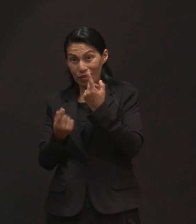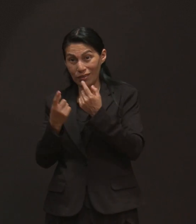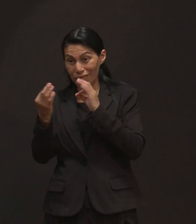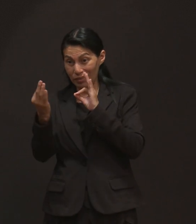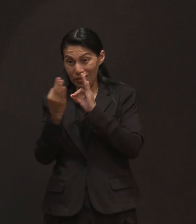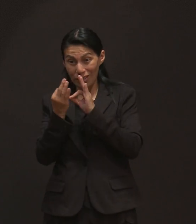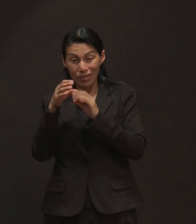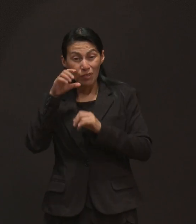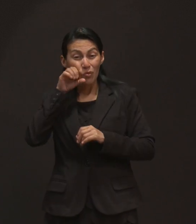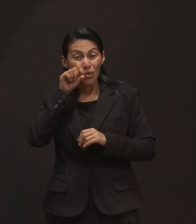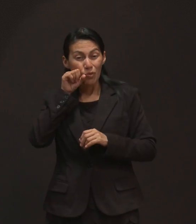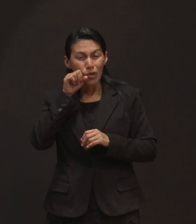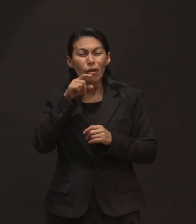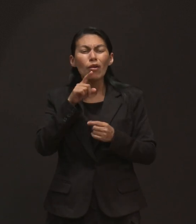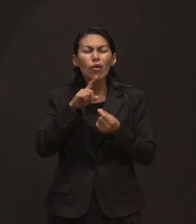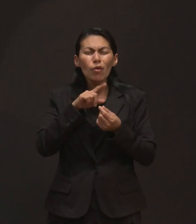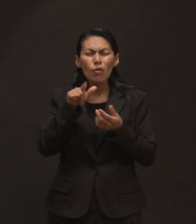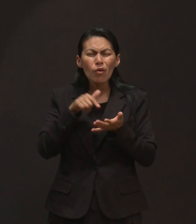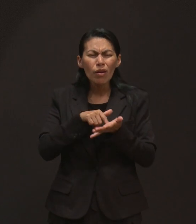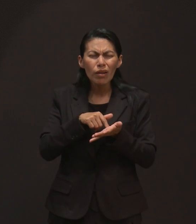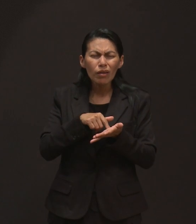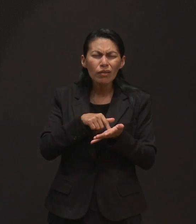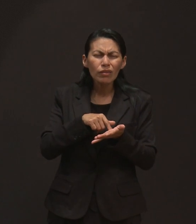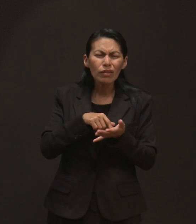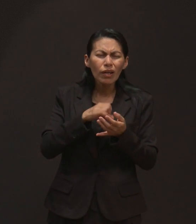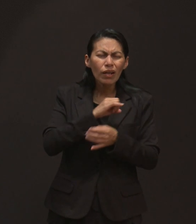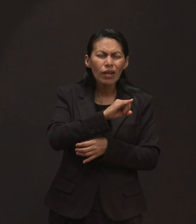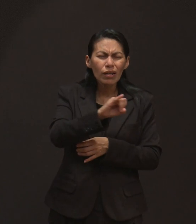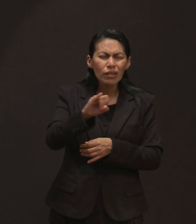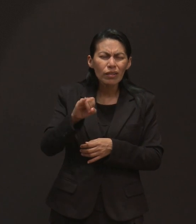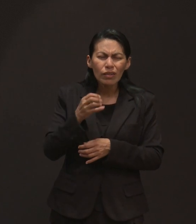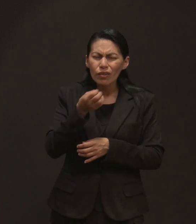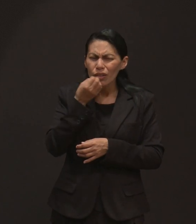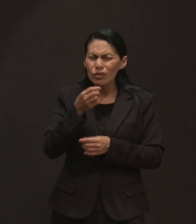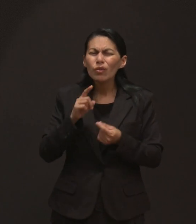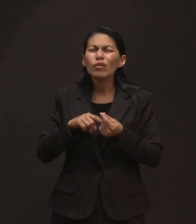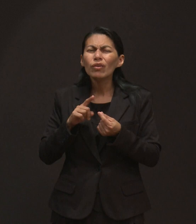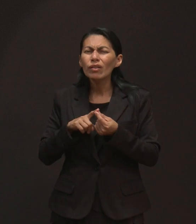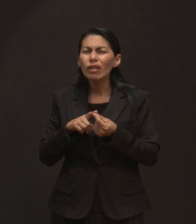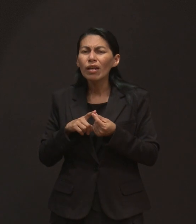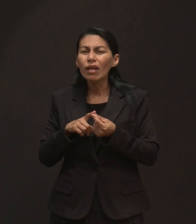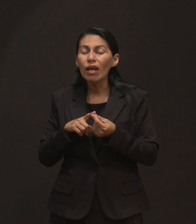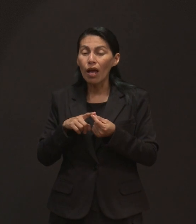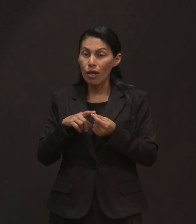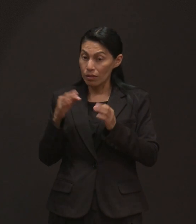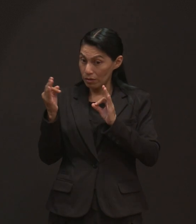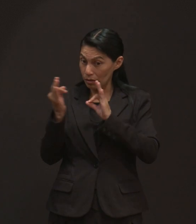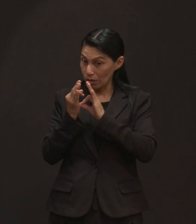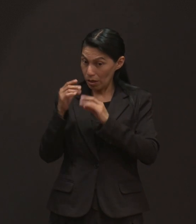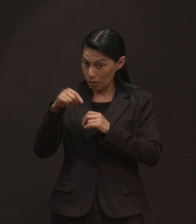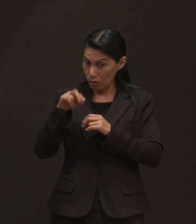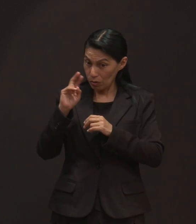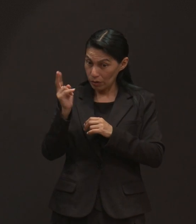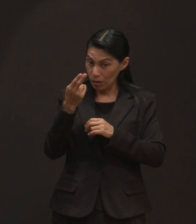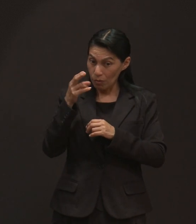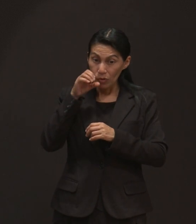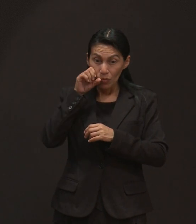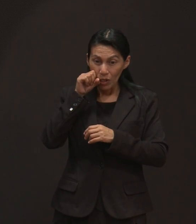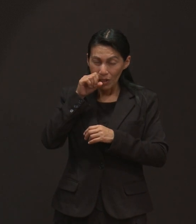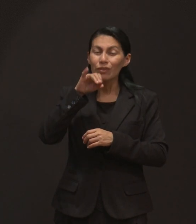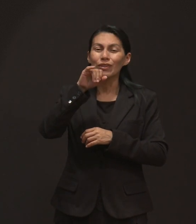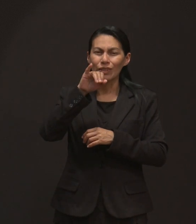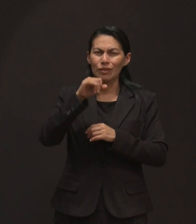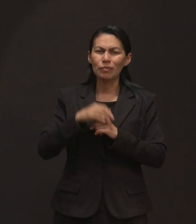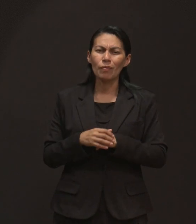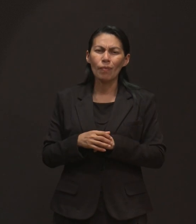están por acá en el área, ¿dónde está ese jardín? ¿Está dentro de la Universidad de Montemorelos? Sí. La Carlota, ¿verdad? Que se le